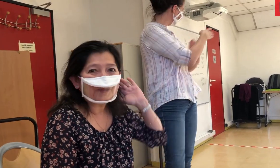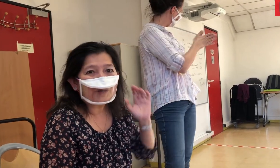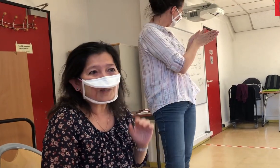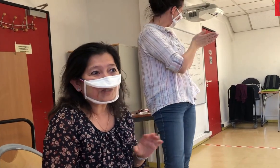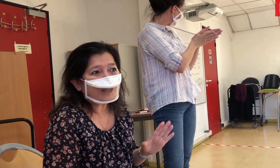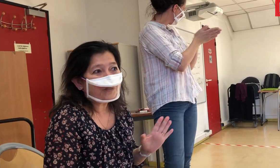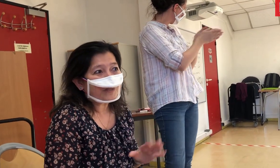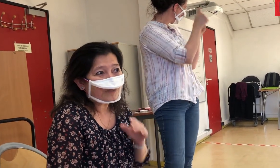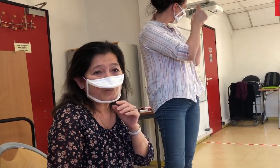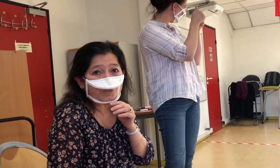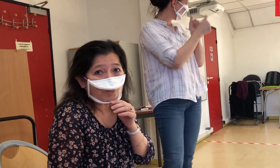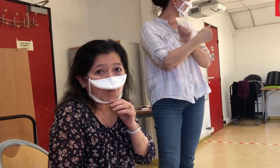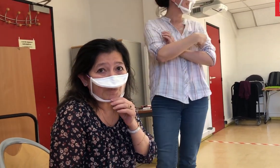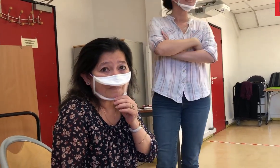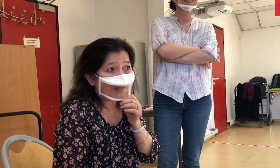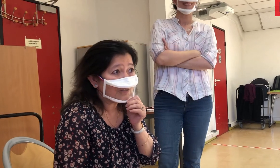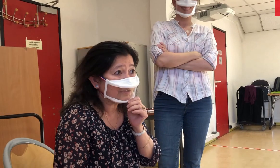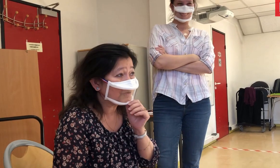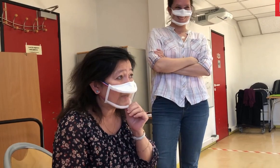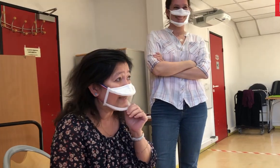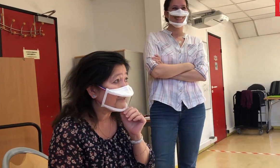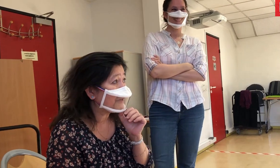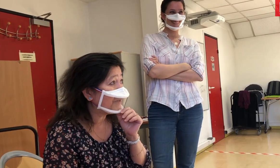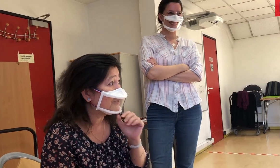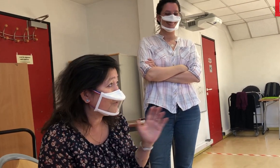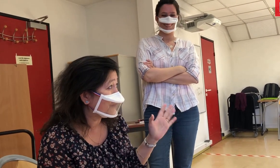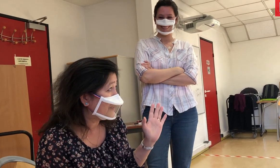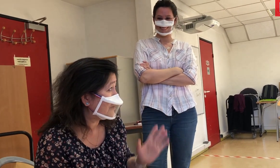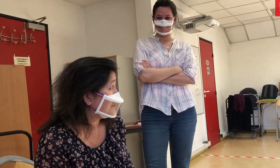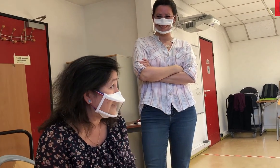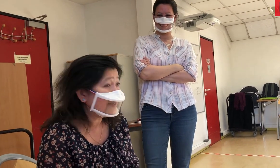prendre en charge une personne sourde sans problème. Que D'accord. ce soit l'accueil, se présenter,